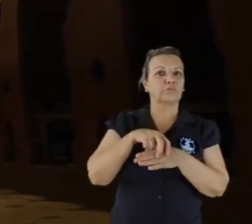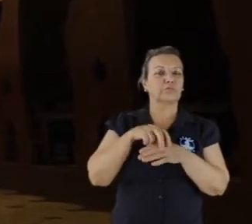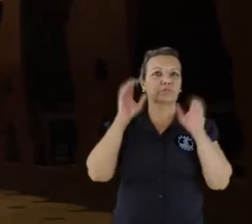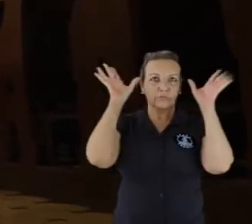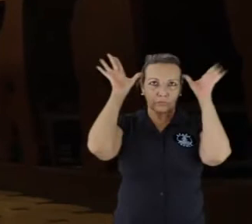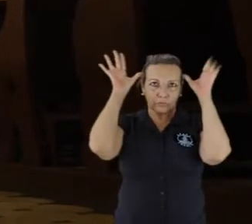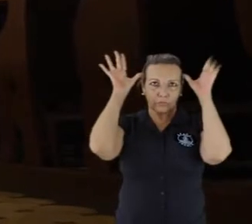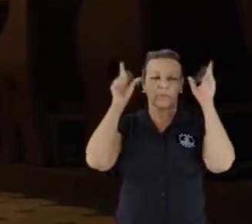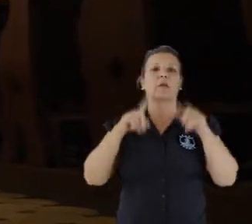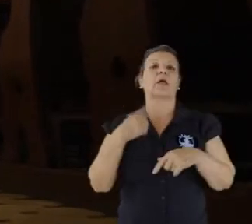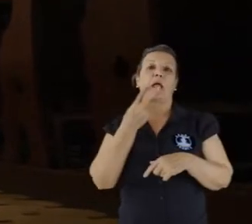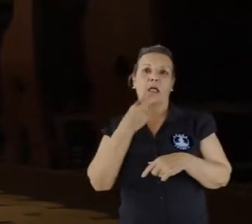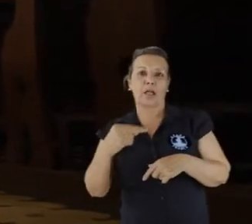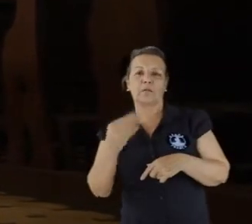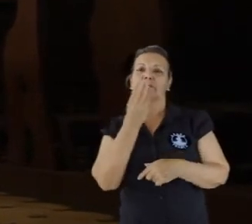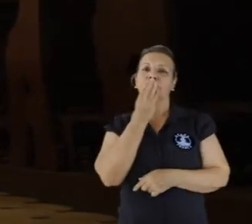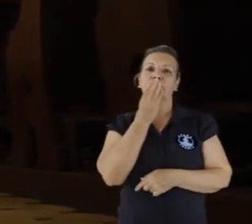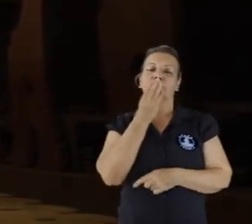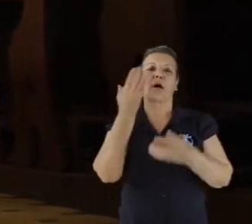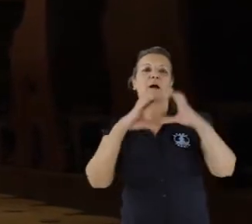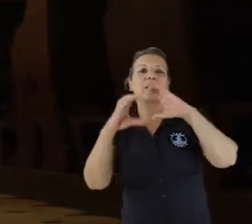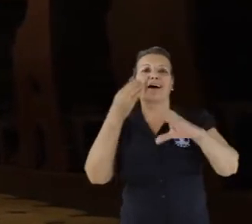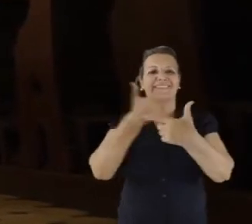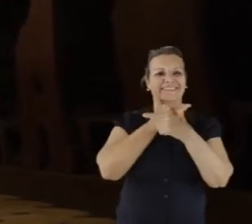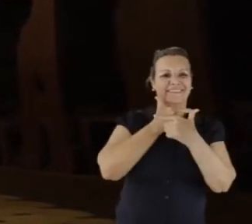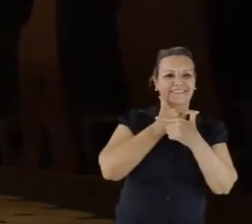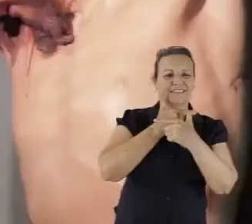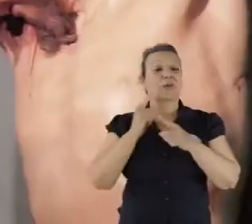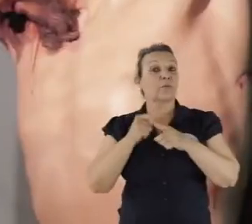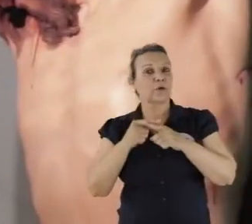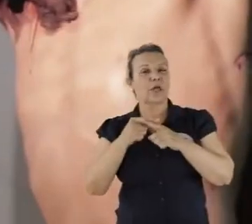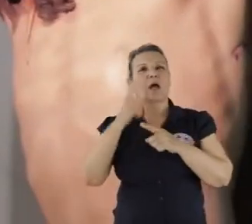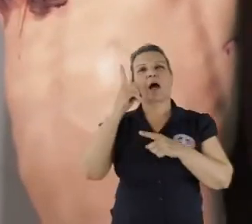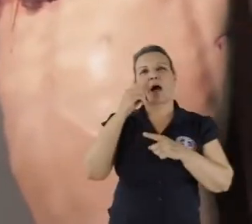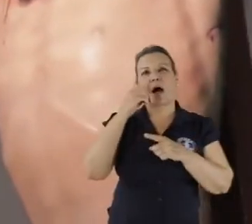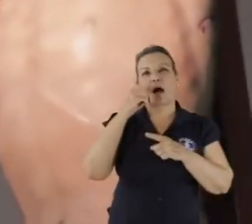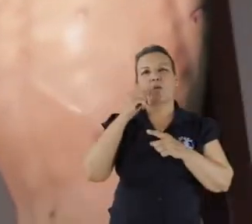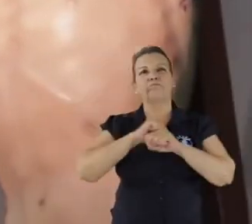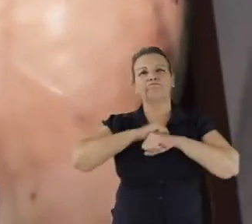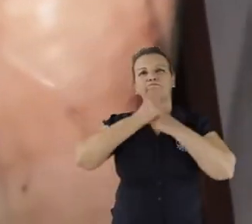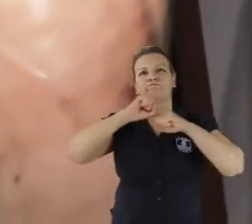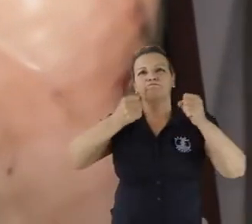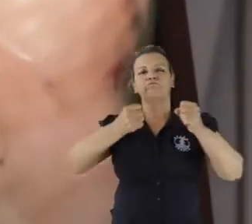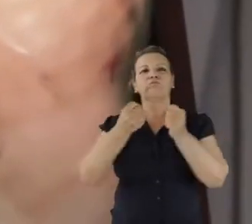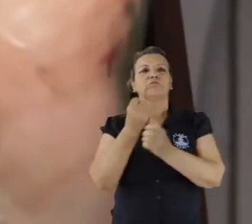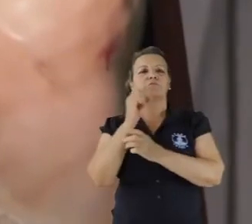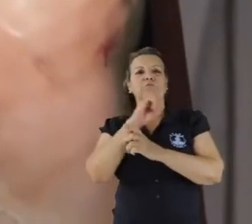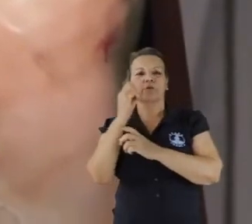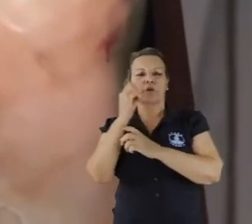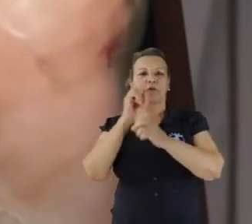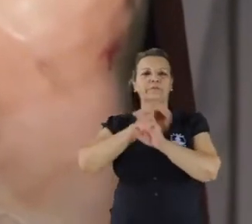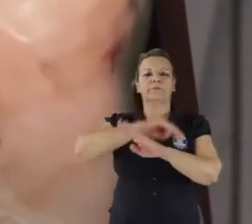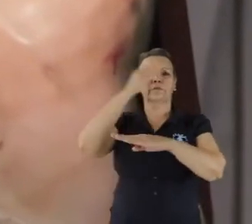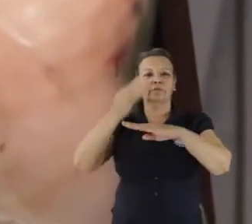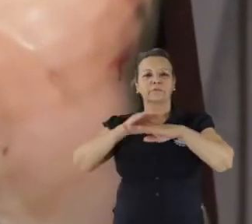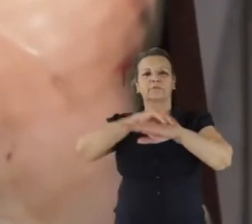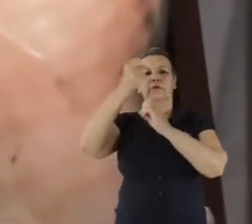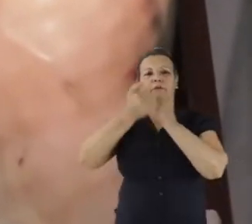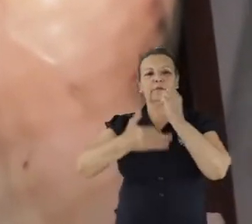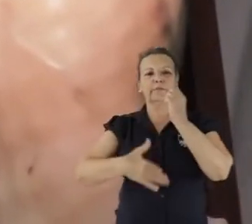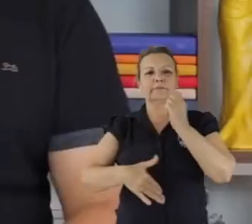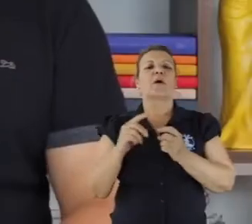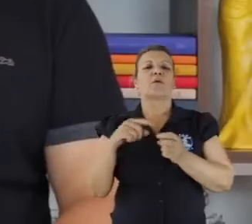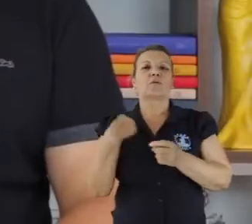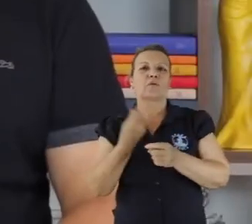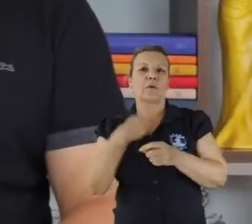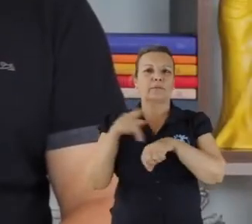desimpedidos. Então o coxo saltará como servo e a língua do mudo cantará de alegria, porque águas arrebentarão no deserto